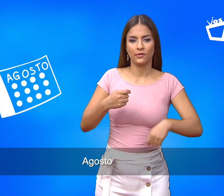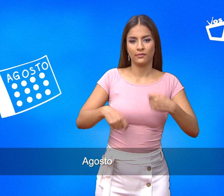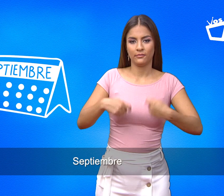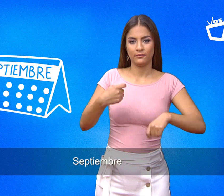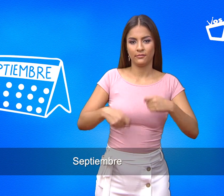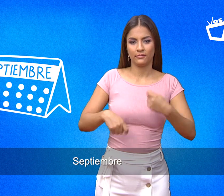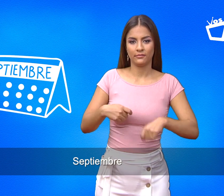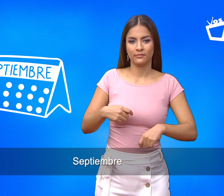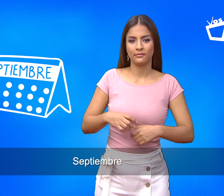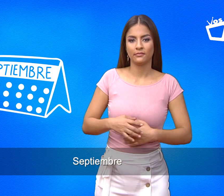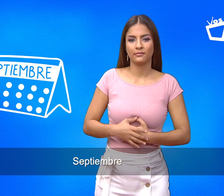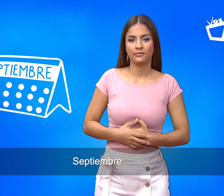septiembre